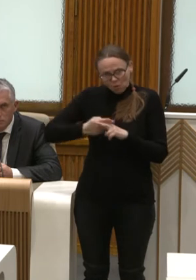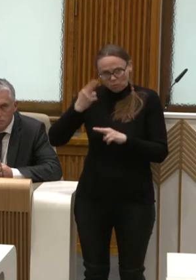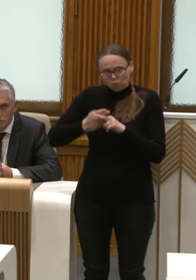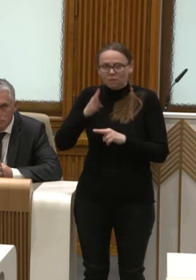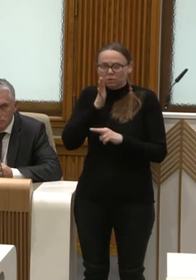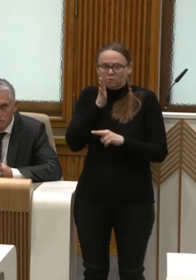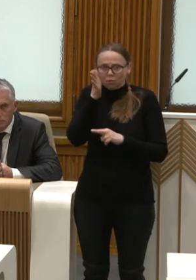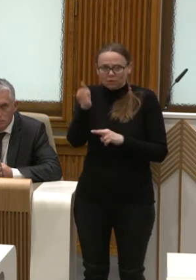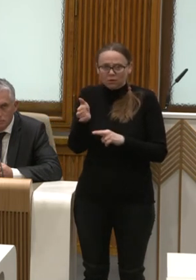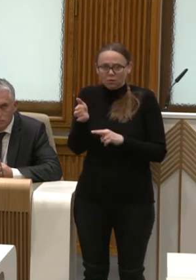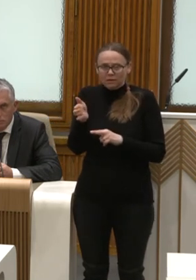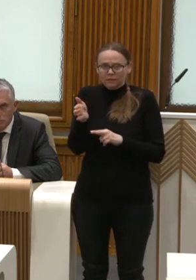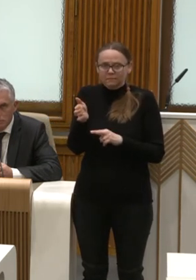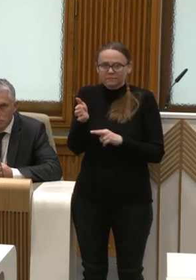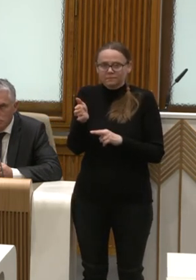bo v prihodnje